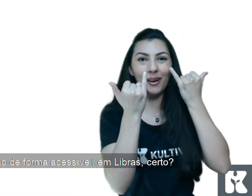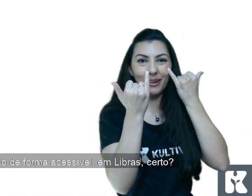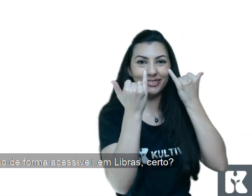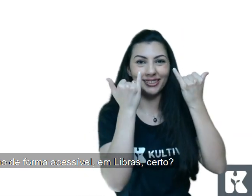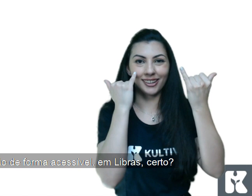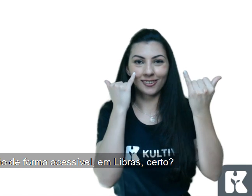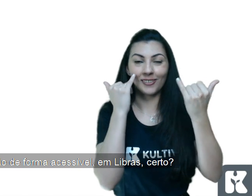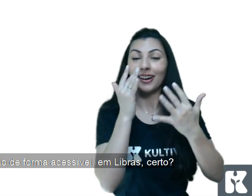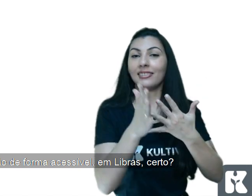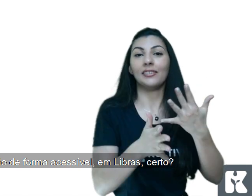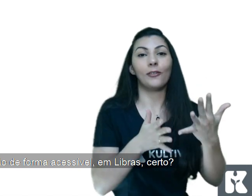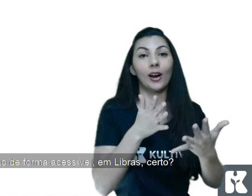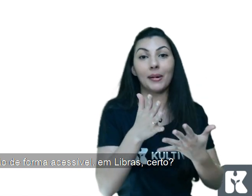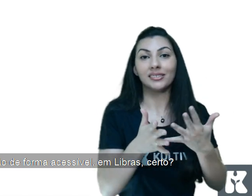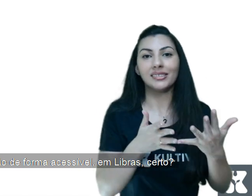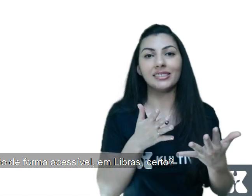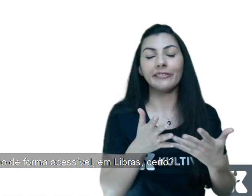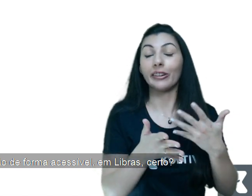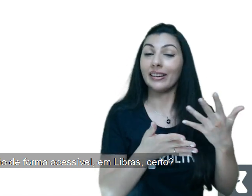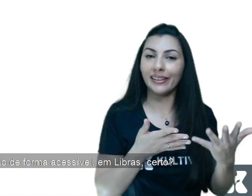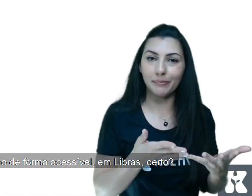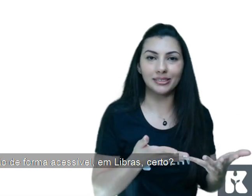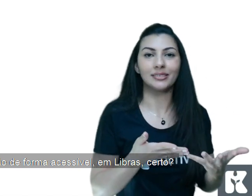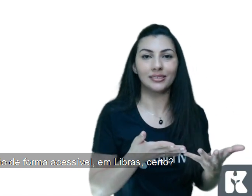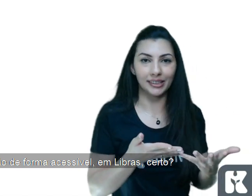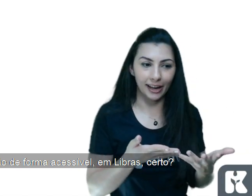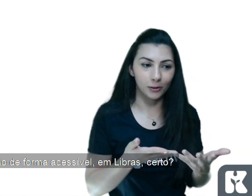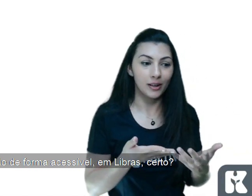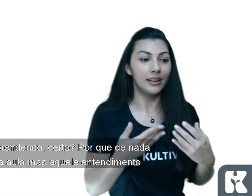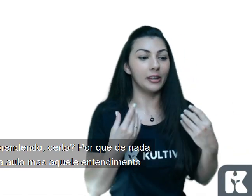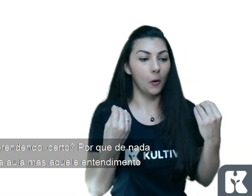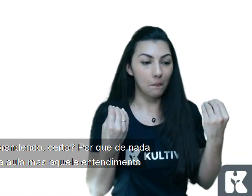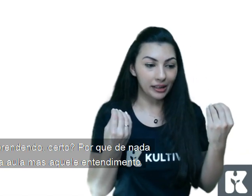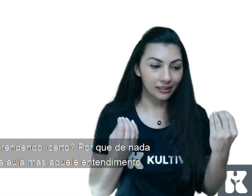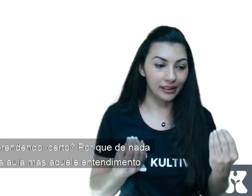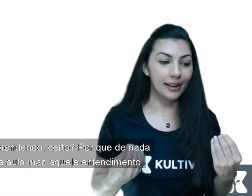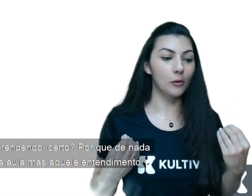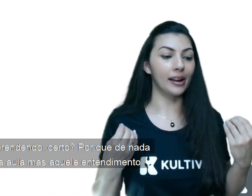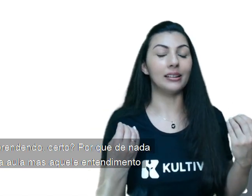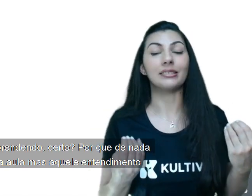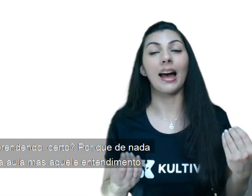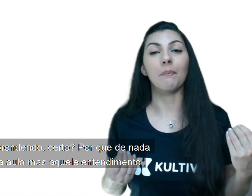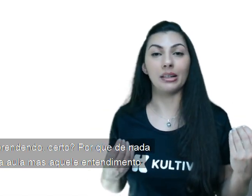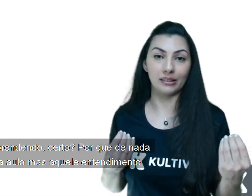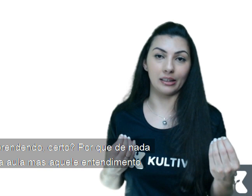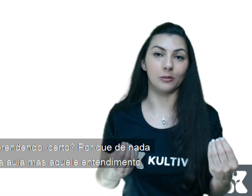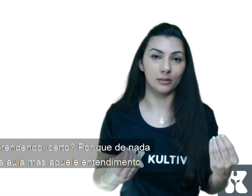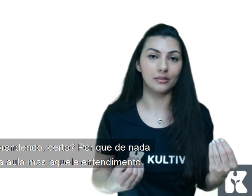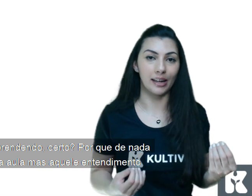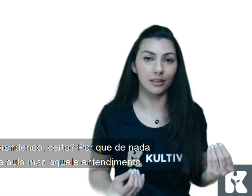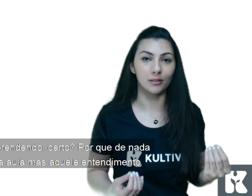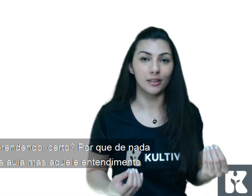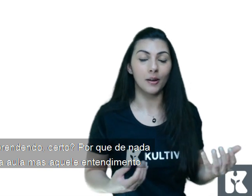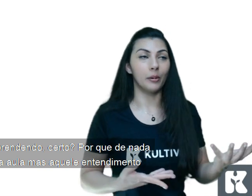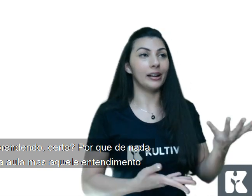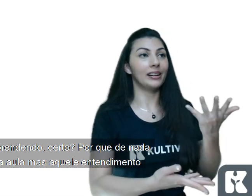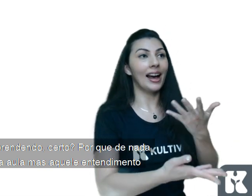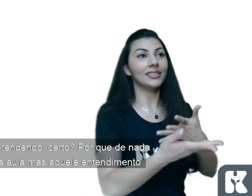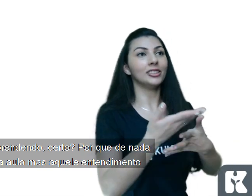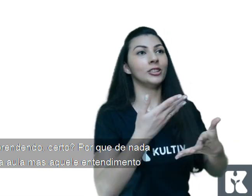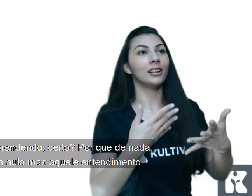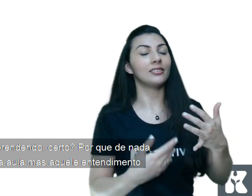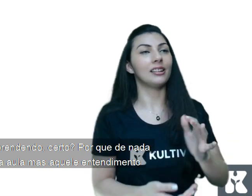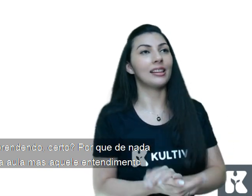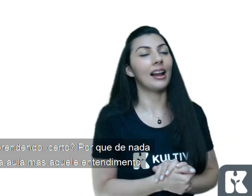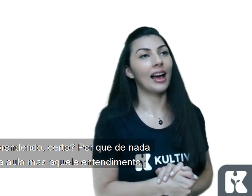a informação de forma acessível, em Libras, certo? E compreender o que ele está aprendendo, certo? Porque de